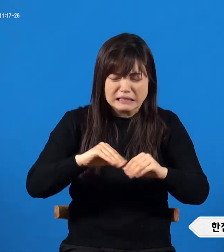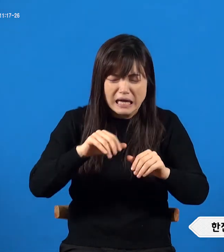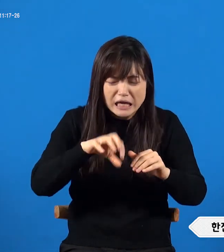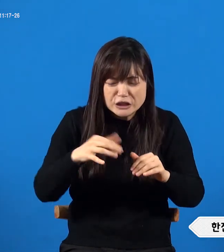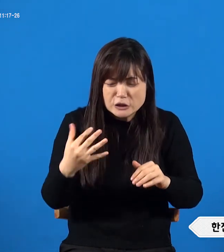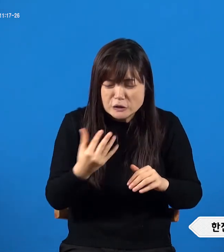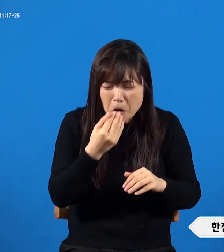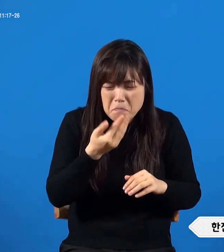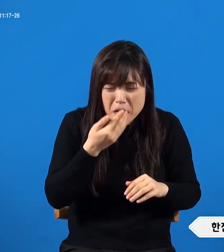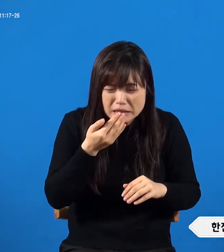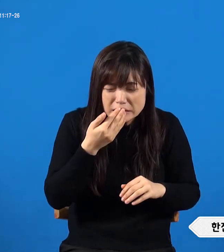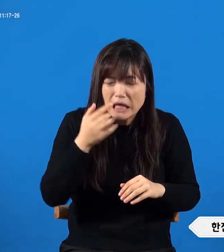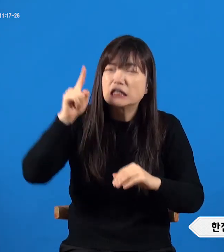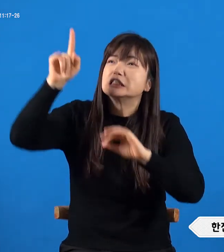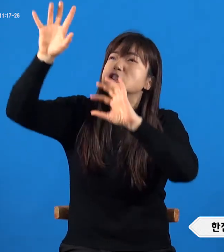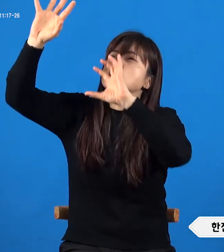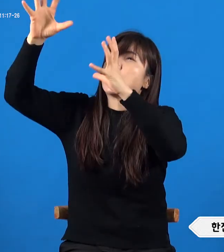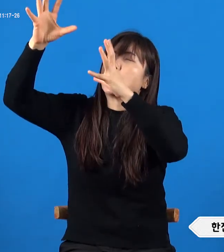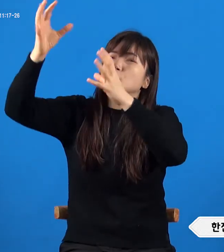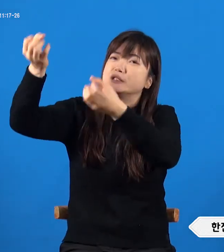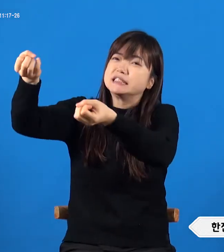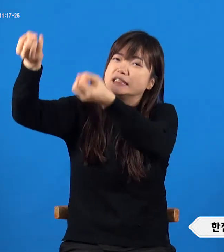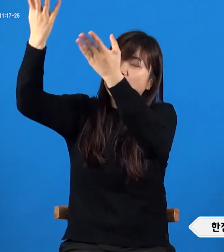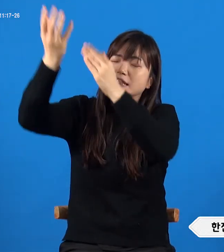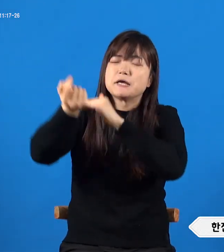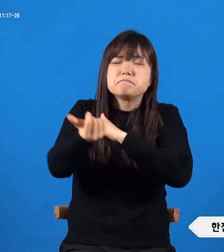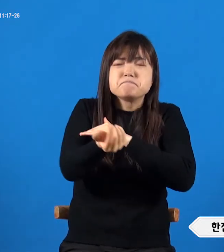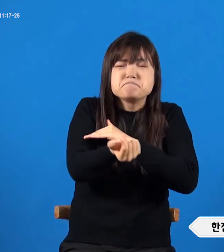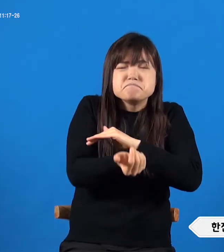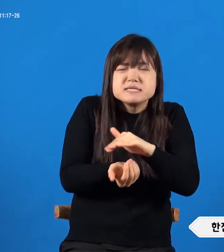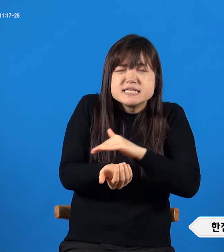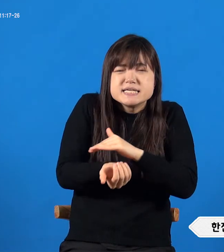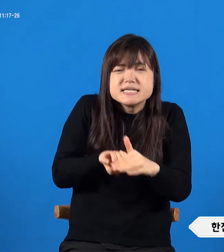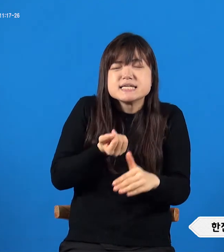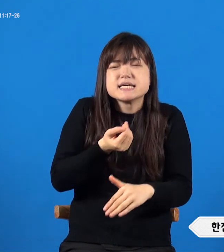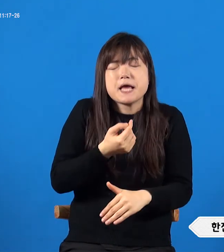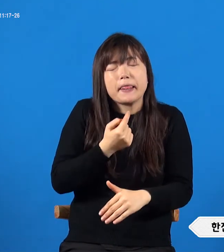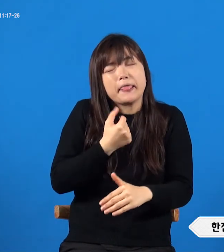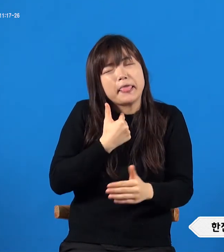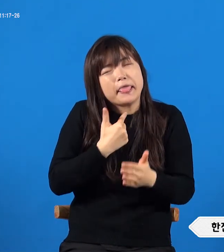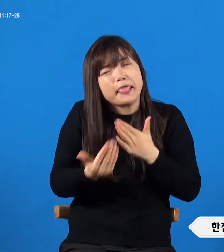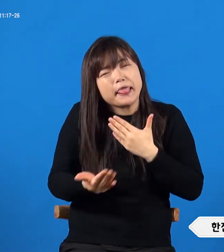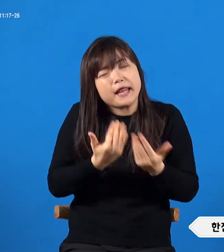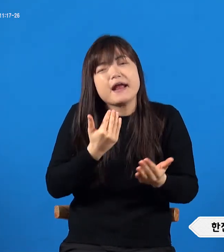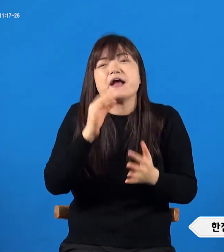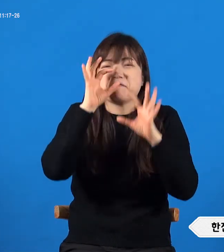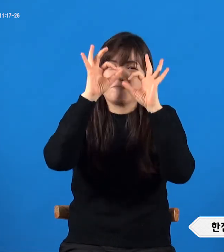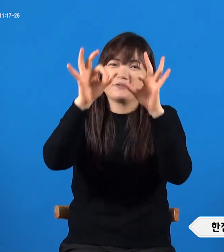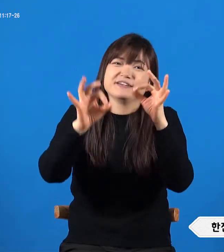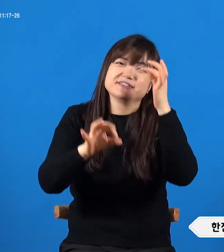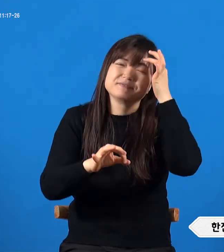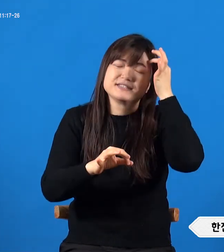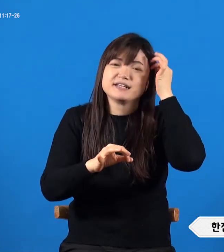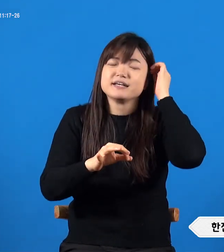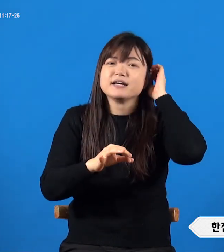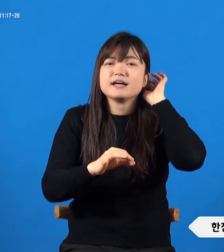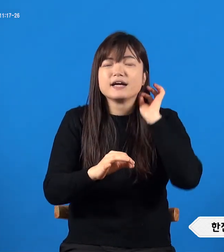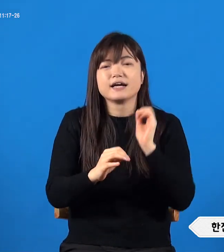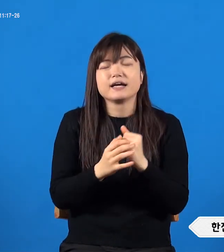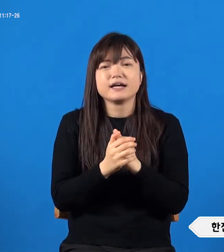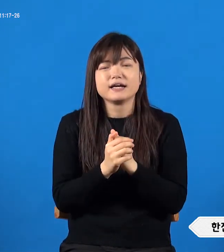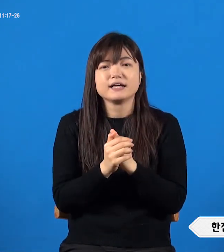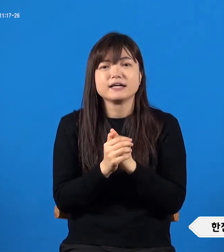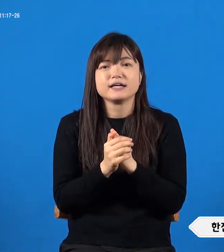거행하는 이 성만찬은 그 천국 잔치를 미리 맛보는 것입니다. 미리 이 성만찬은